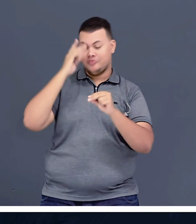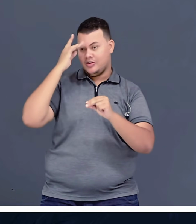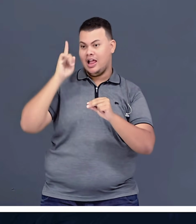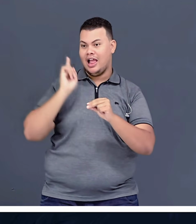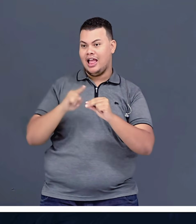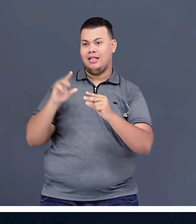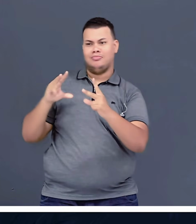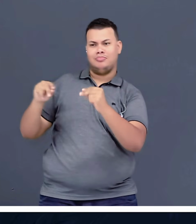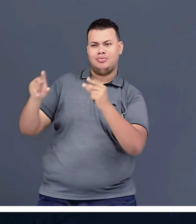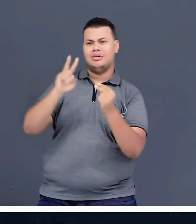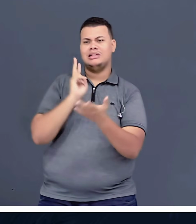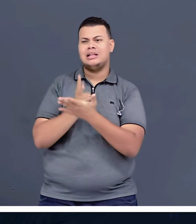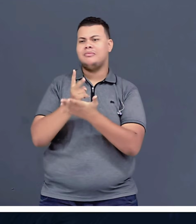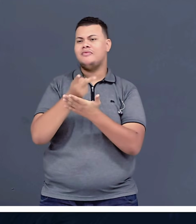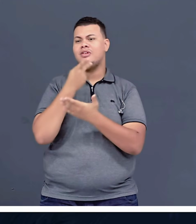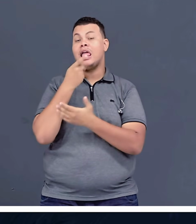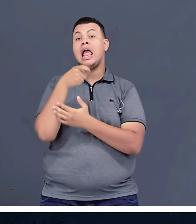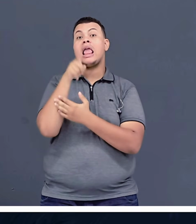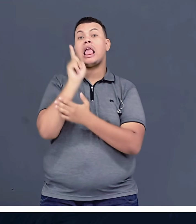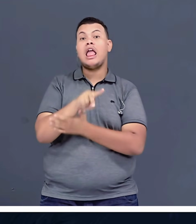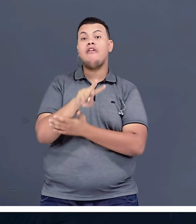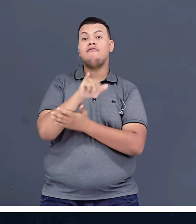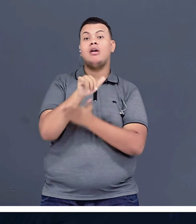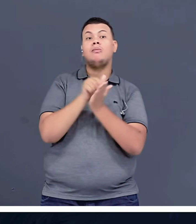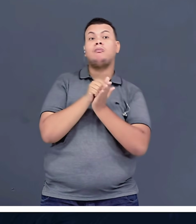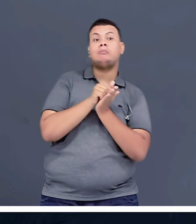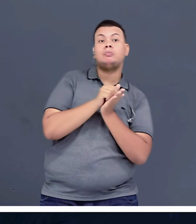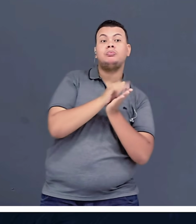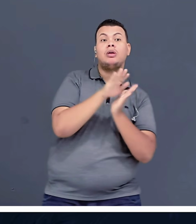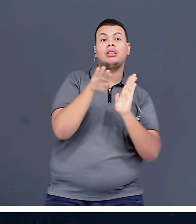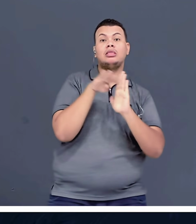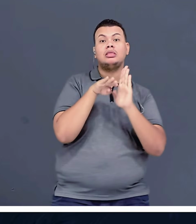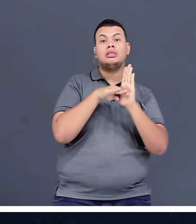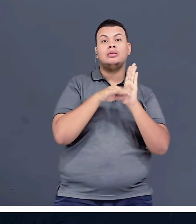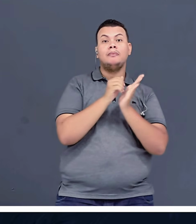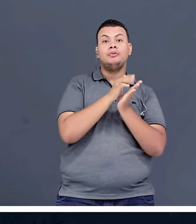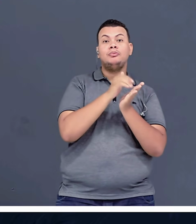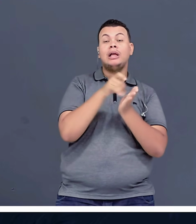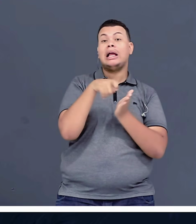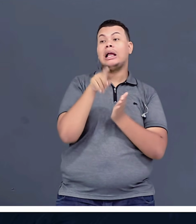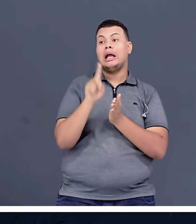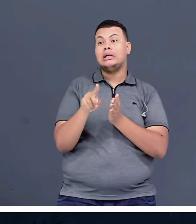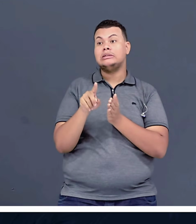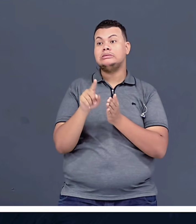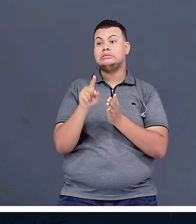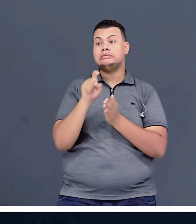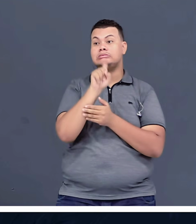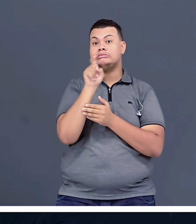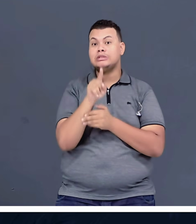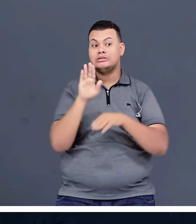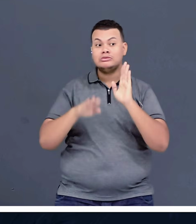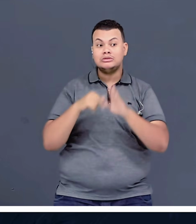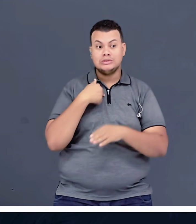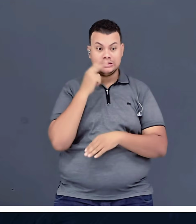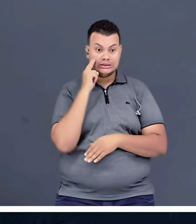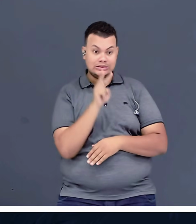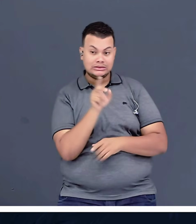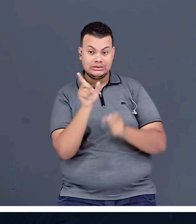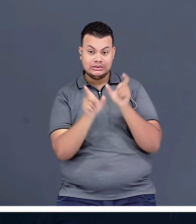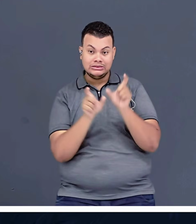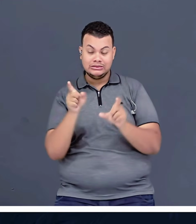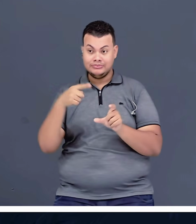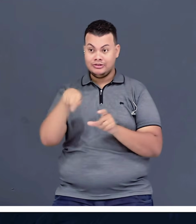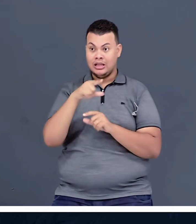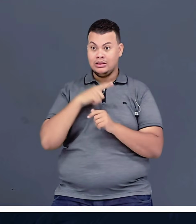rádio peão, sempre falando quem iria estar na lista da redução de quadro. E eu olhava às vezes para uns colegas meus,